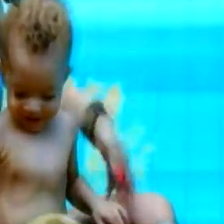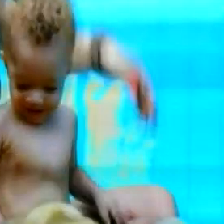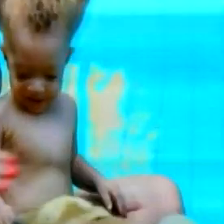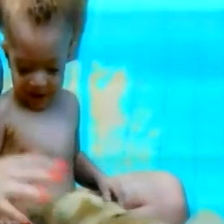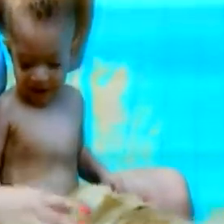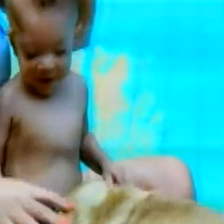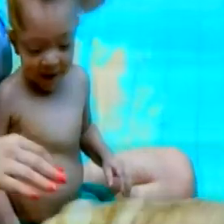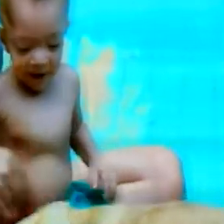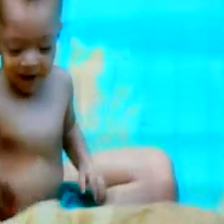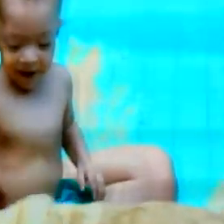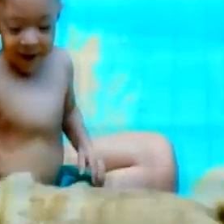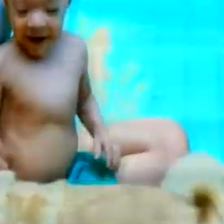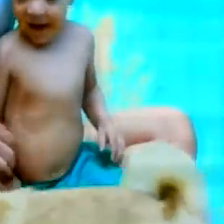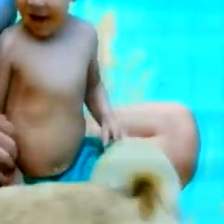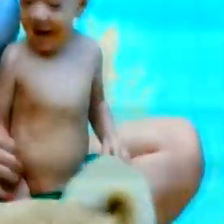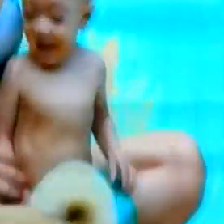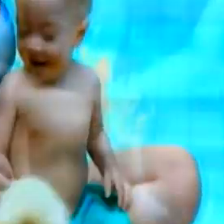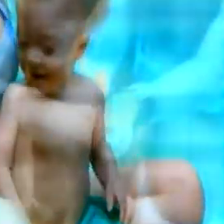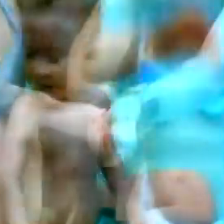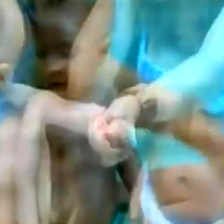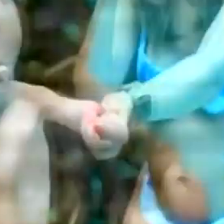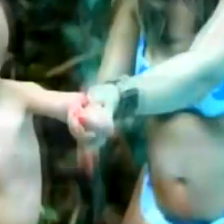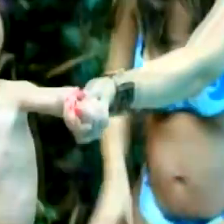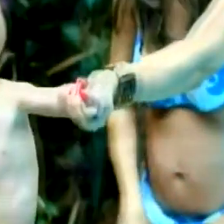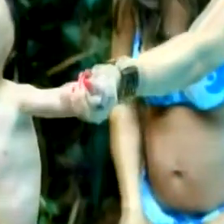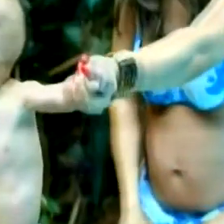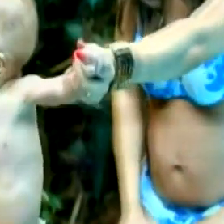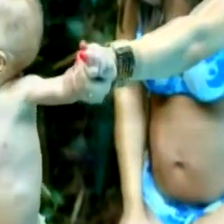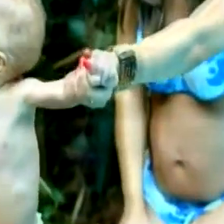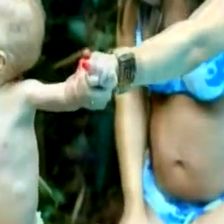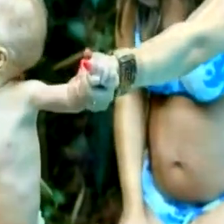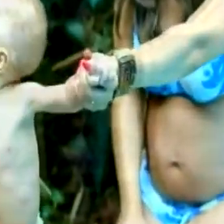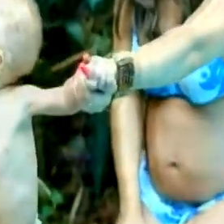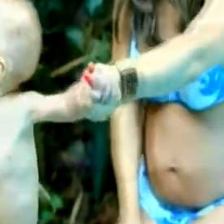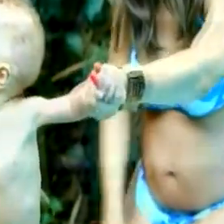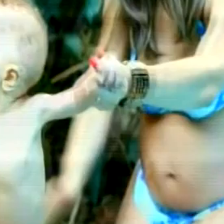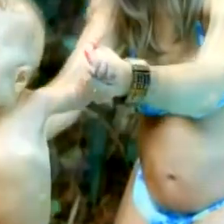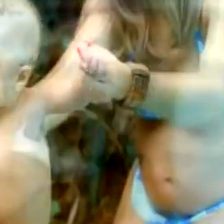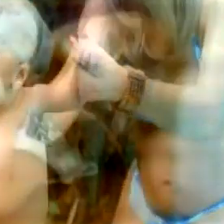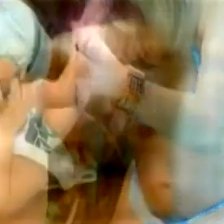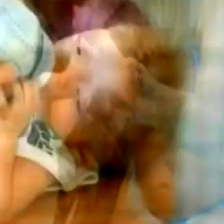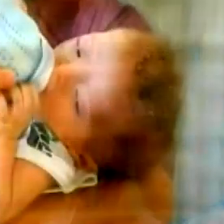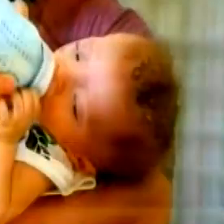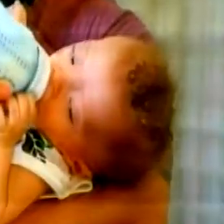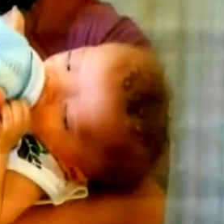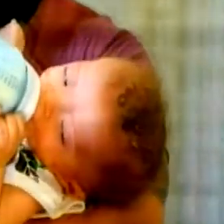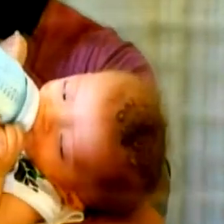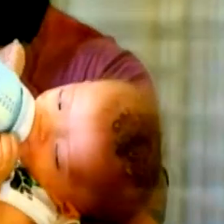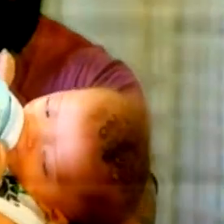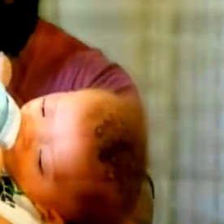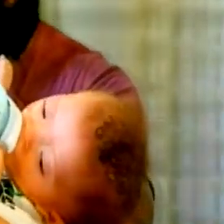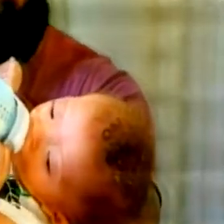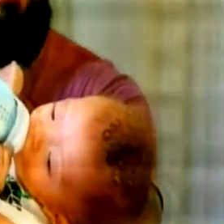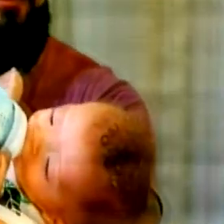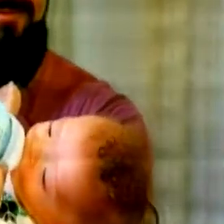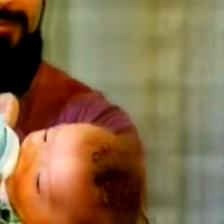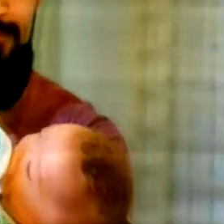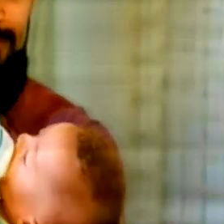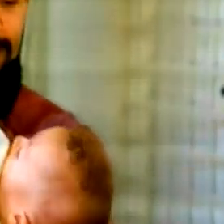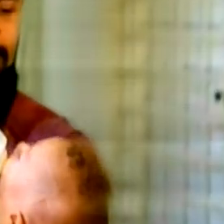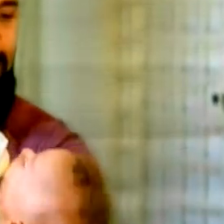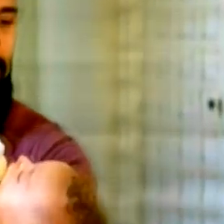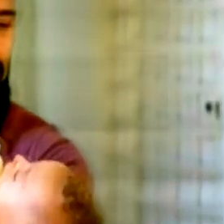para mim: olha, a gente só não vai entregar a certidão de nascido vivo, porque como ele não tem sexo definido, nem masculino,